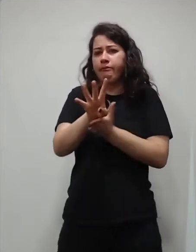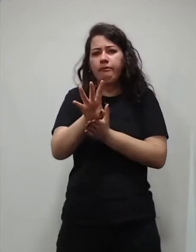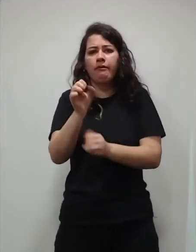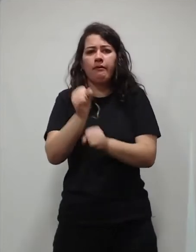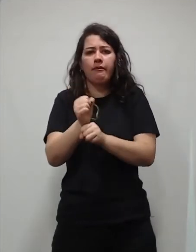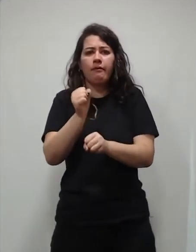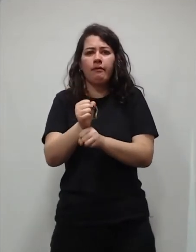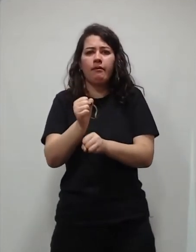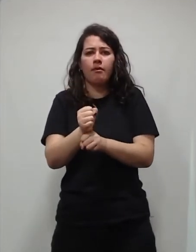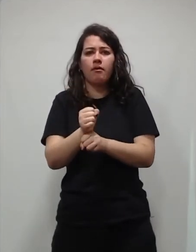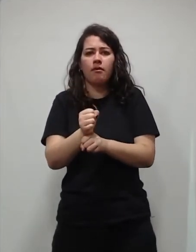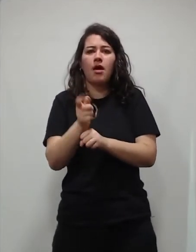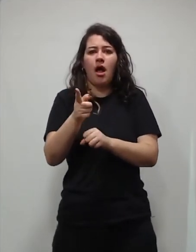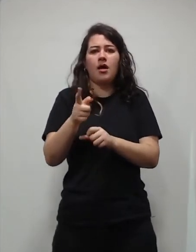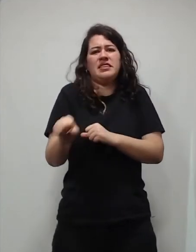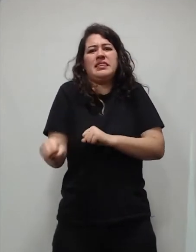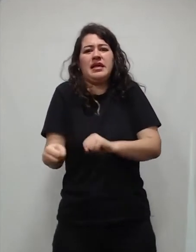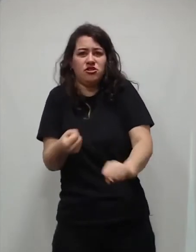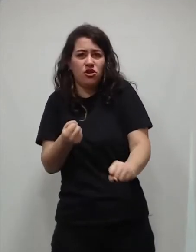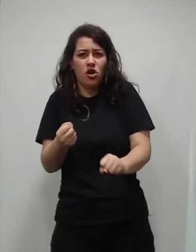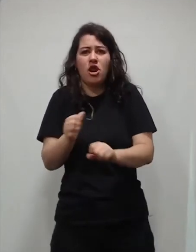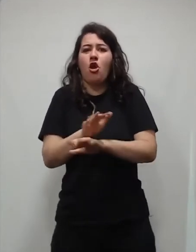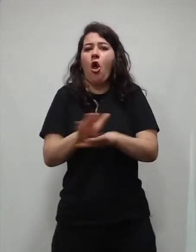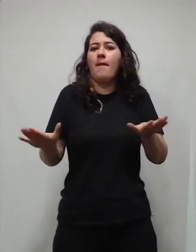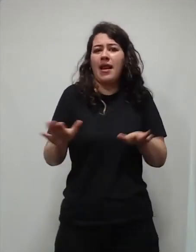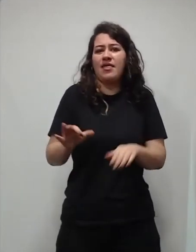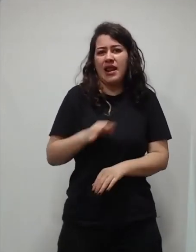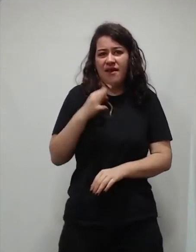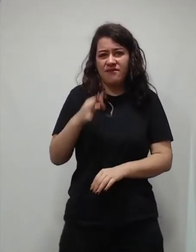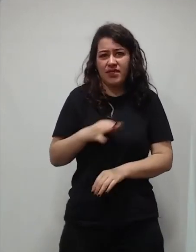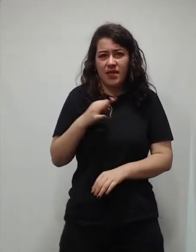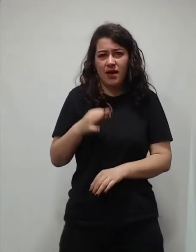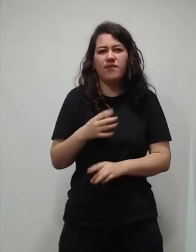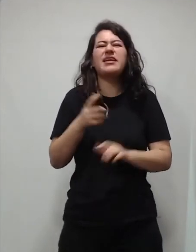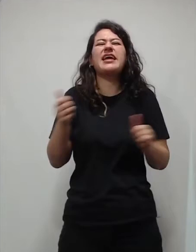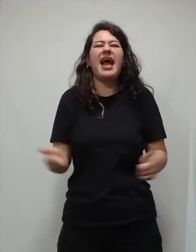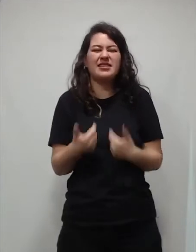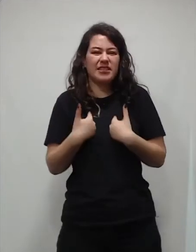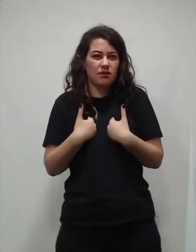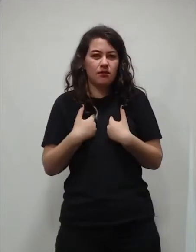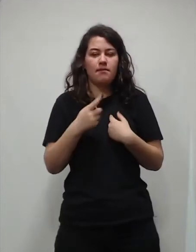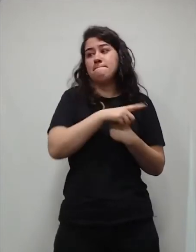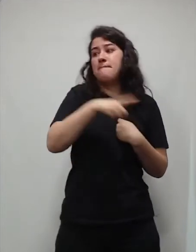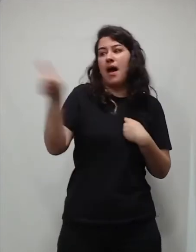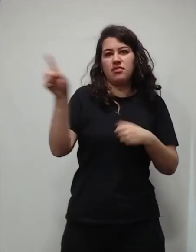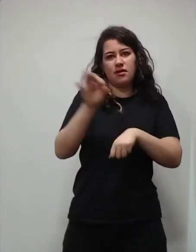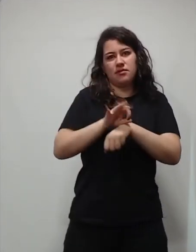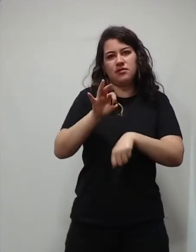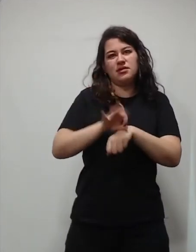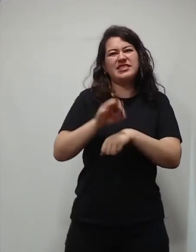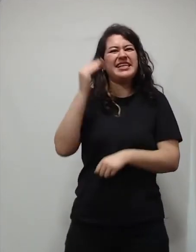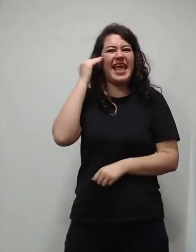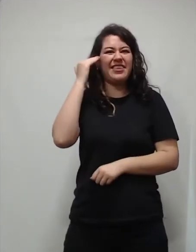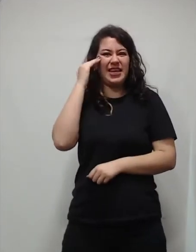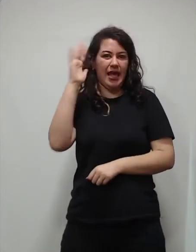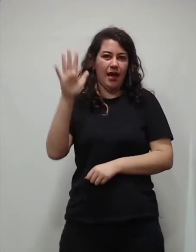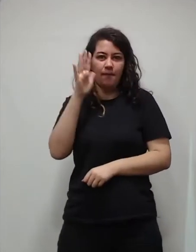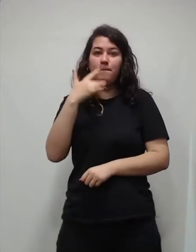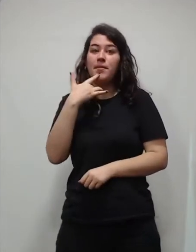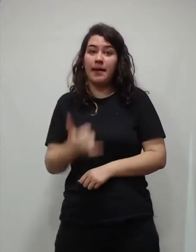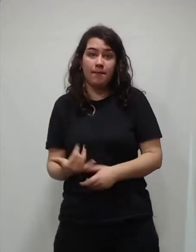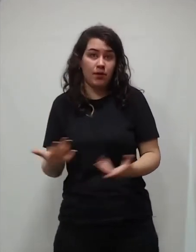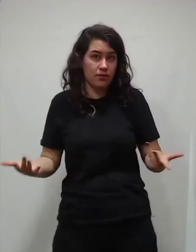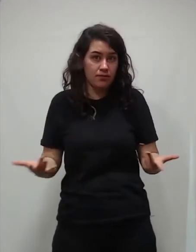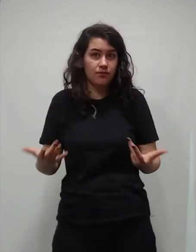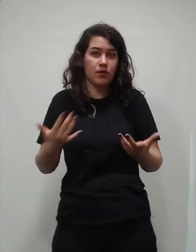estamos afrontando las tensiones normales de la vida. ¿Qué se nos hace? Se nos deriva a psiquiatría, por ejemplo. En el mejor